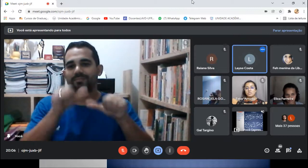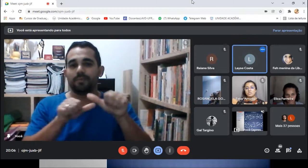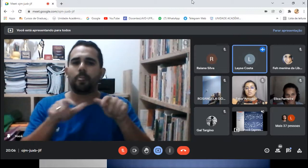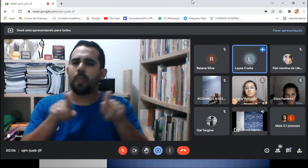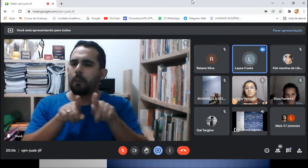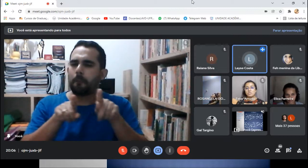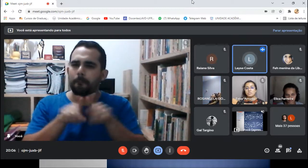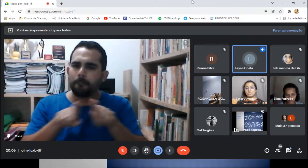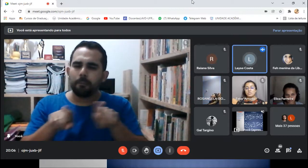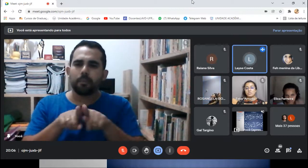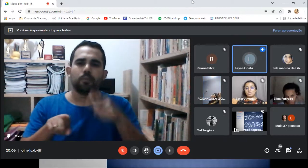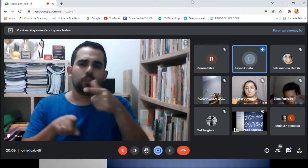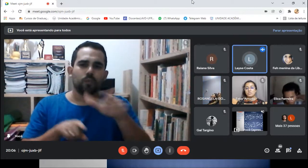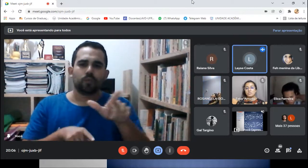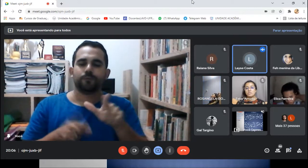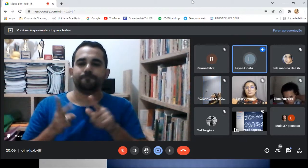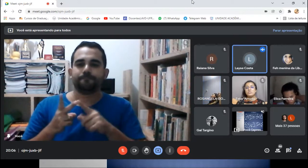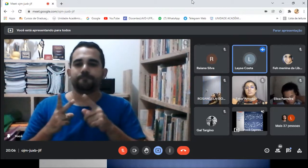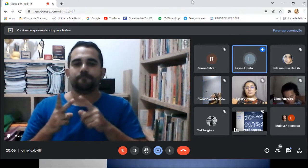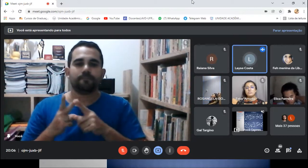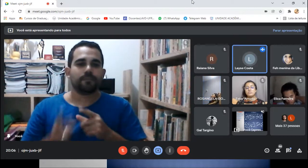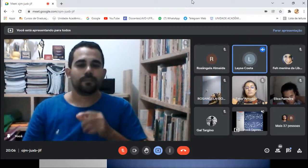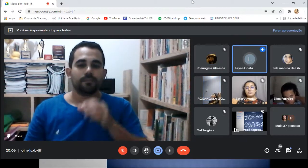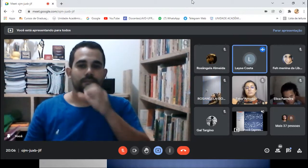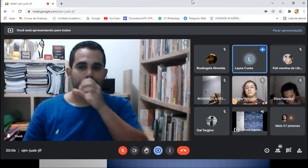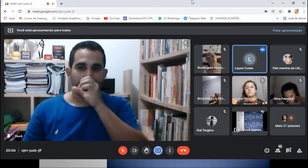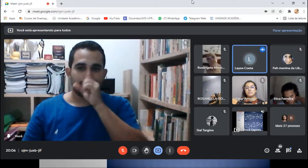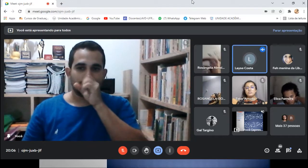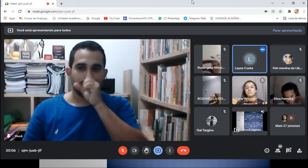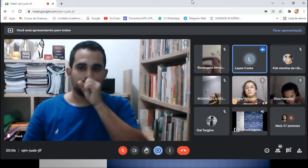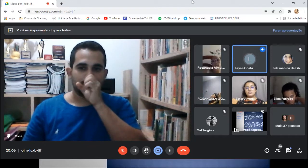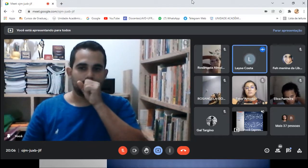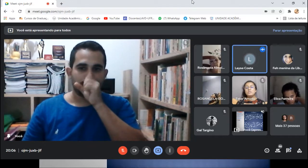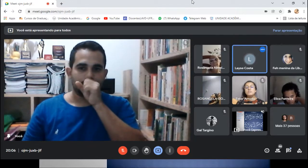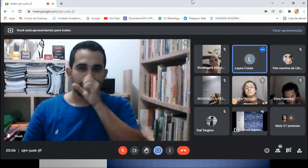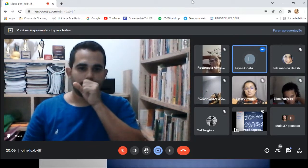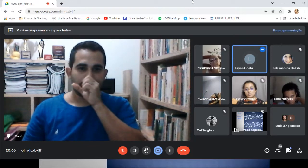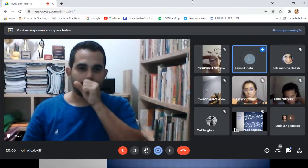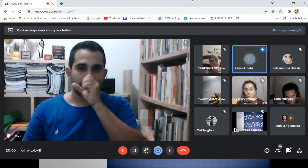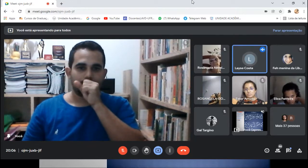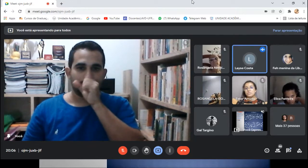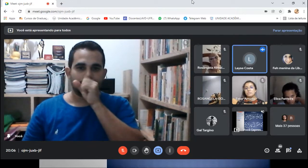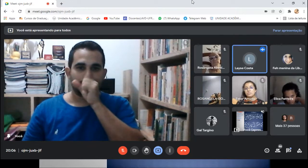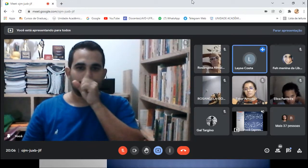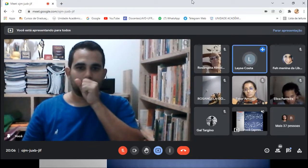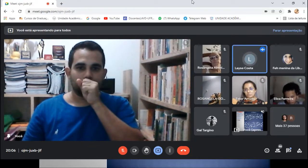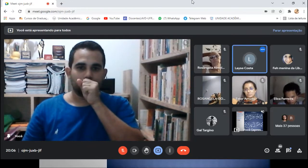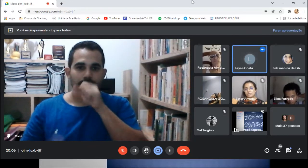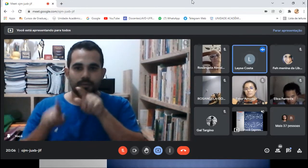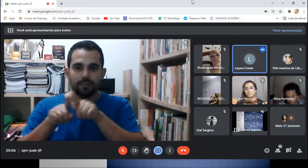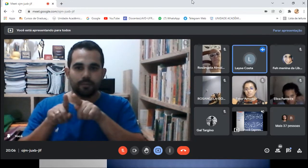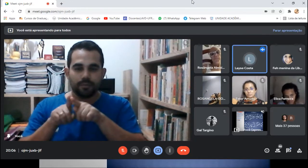Porque essa troca de configuração, a troca de significado. Por exemplo, temos esse aí, para